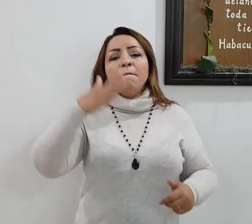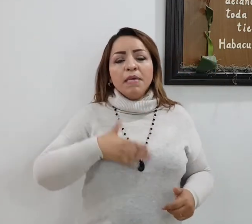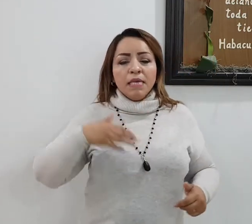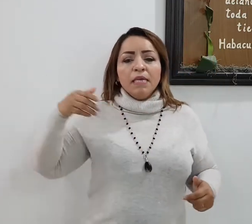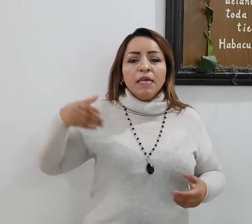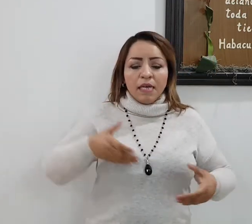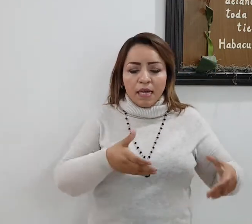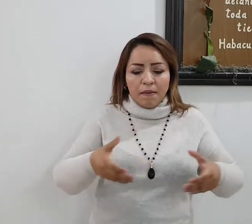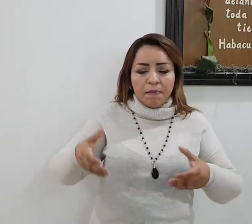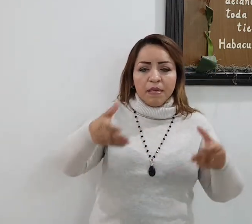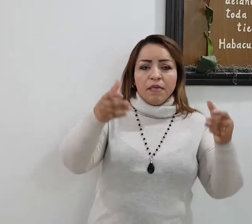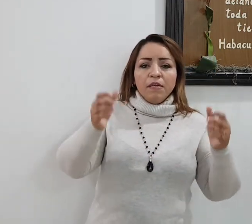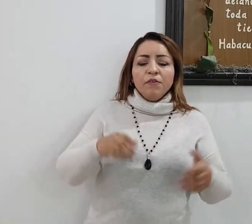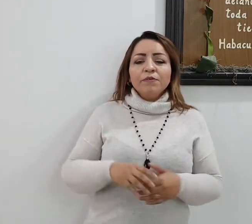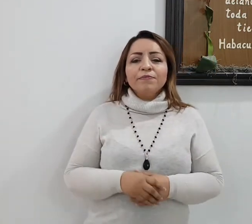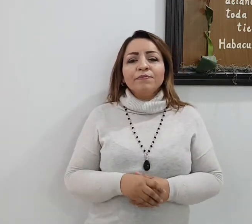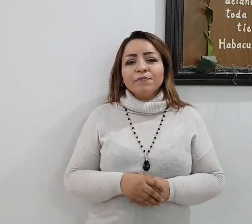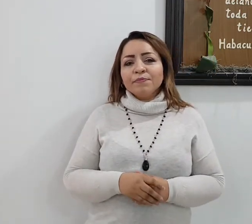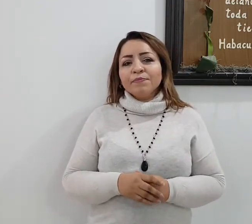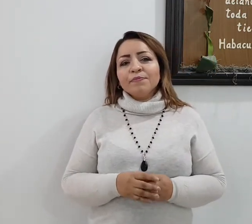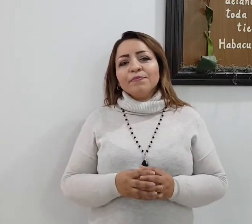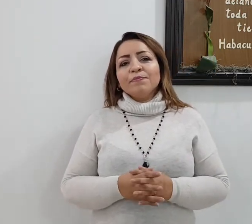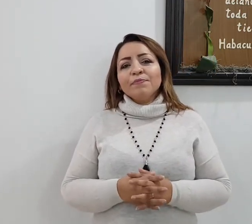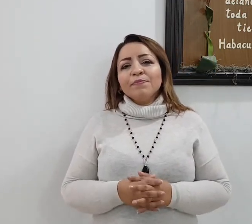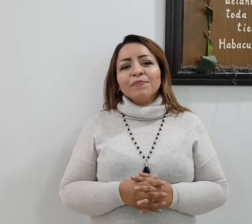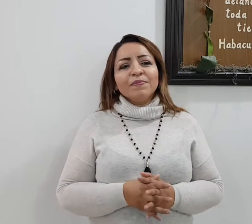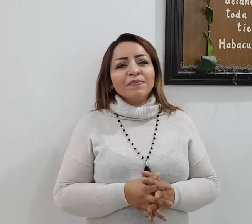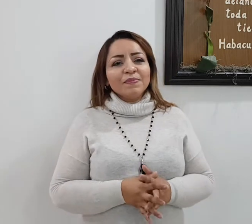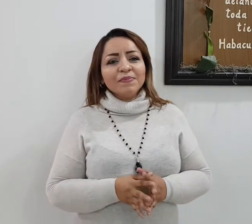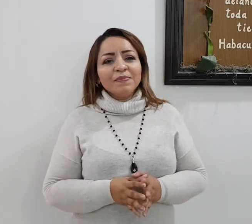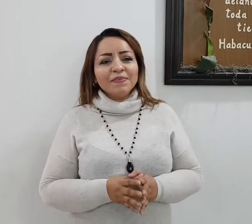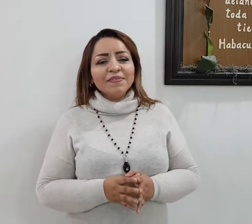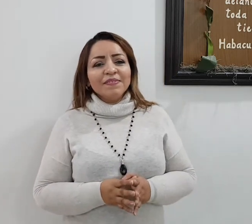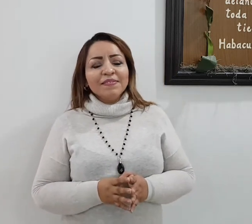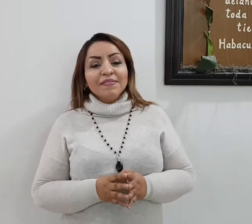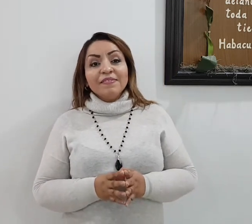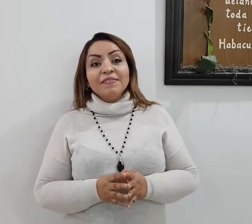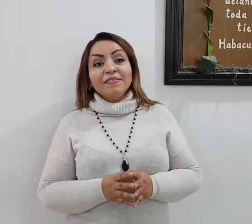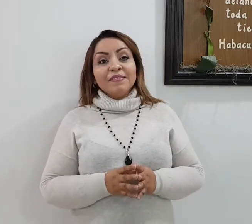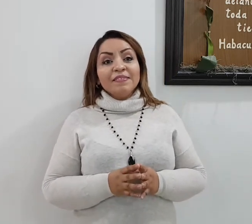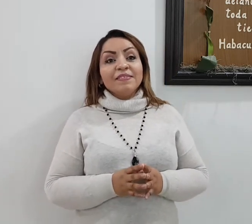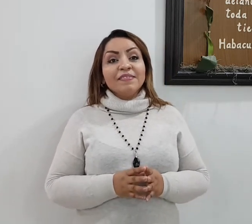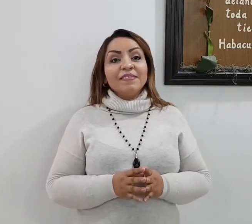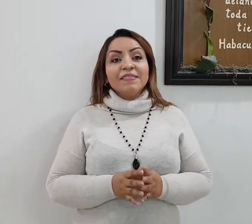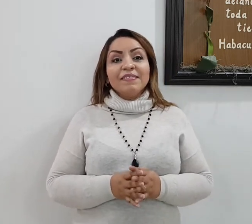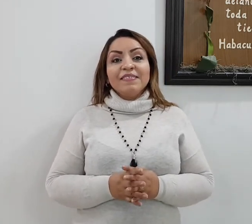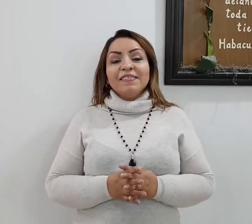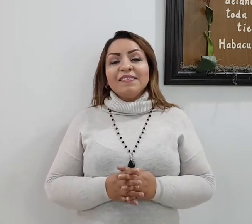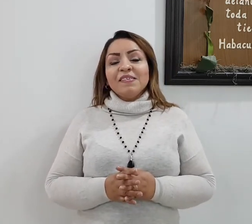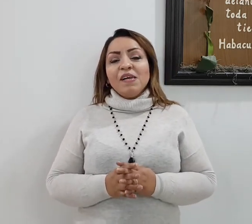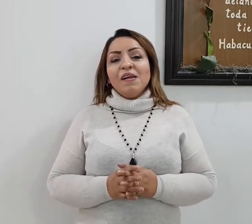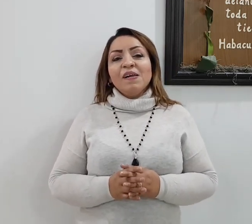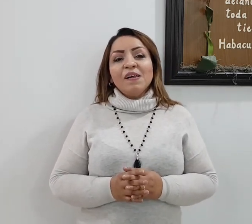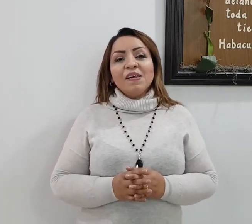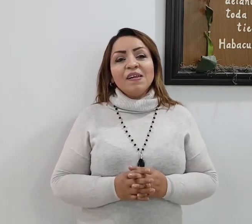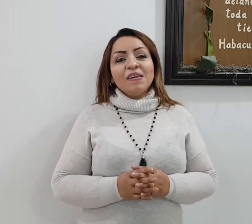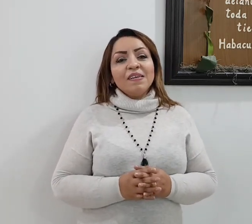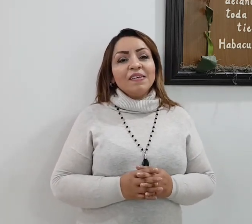noche, no ha vivido. Esas eran nuestras aventuras, de andar en lo más oscuro que podía haber. Pero cuando alguien traía